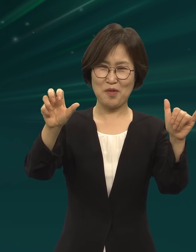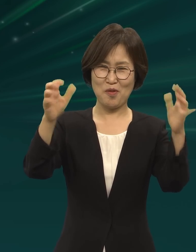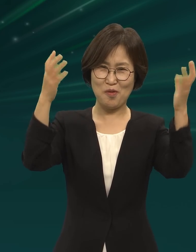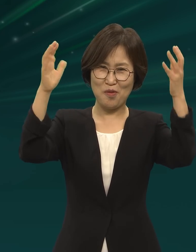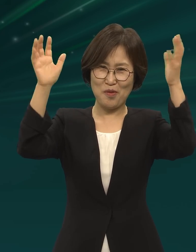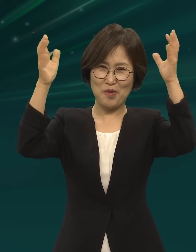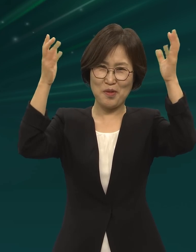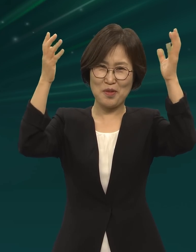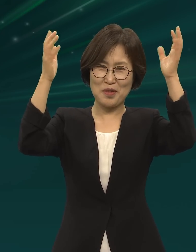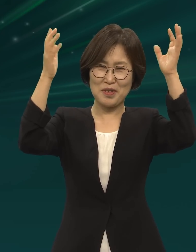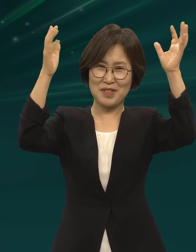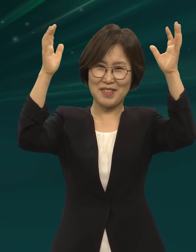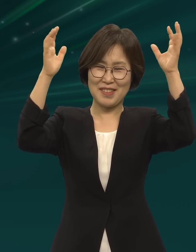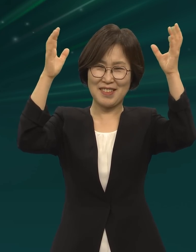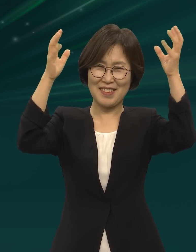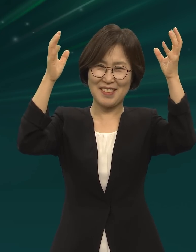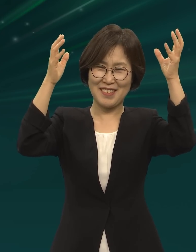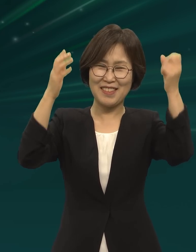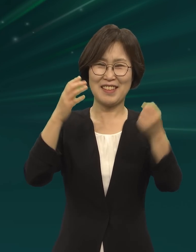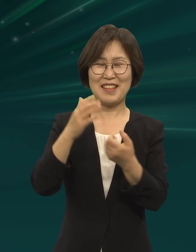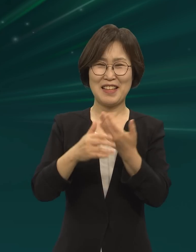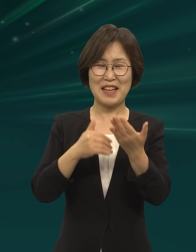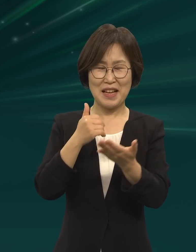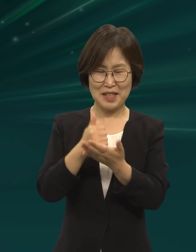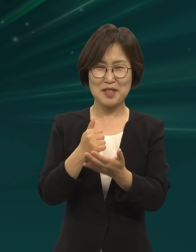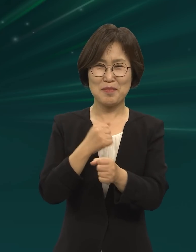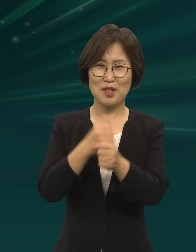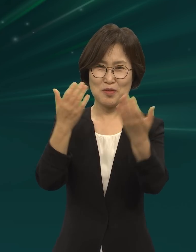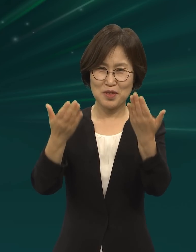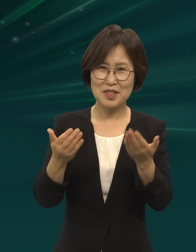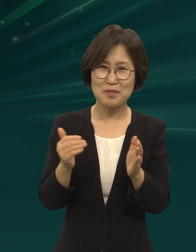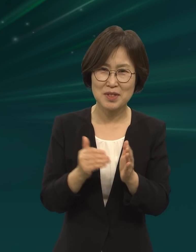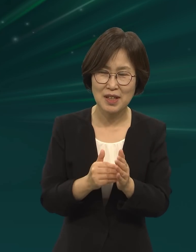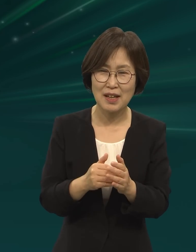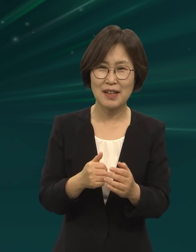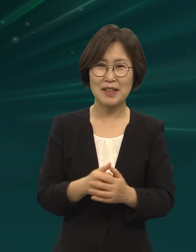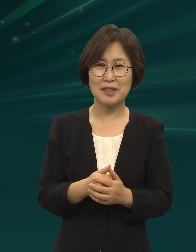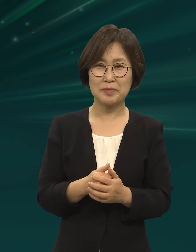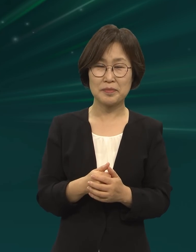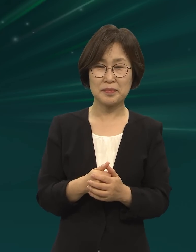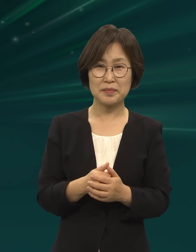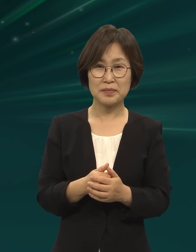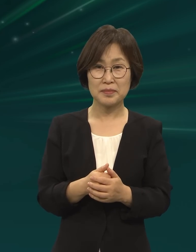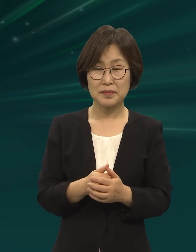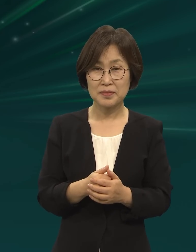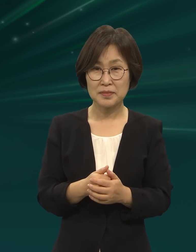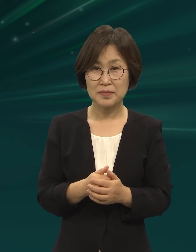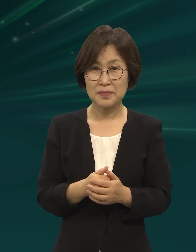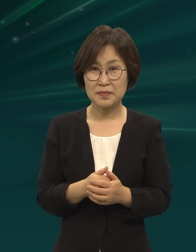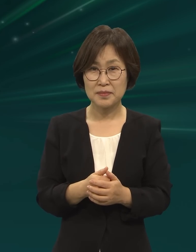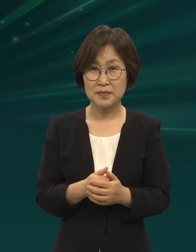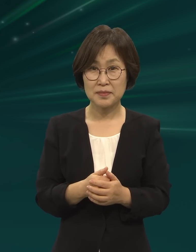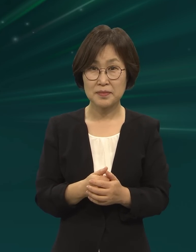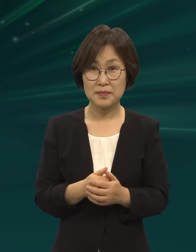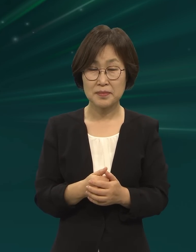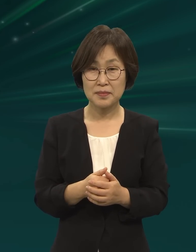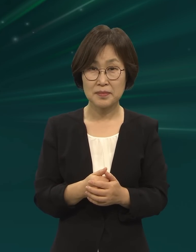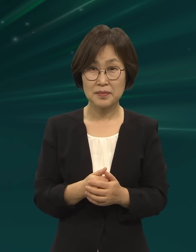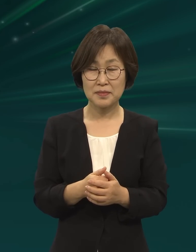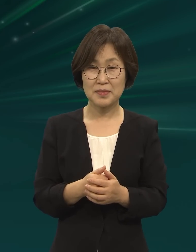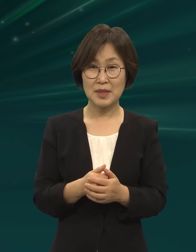지난 이제 하나님께서 역사를 하셨습니다. 다음 달 12월 3일에 우리가